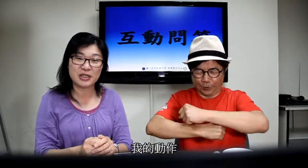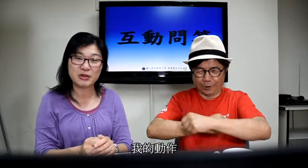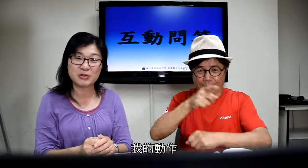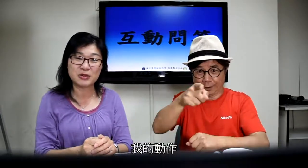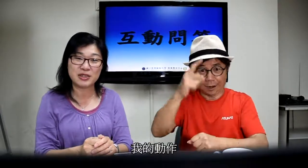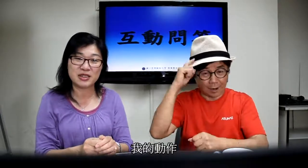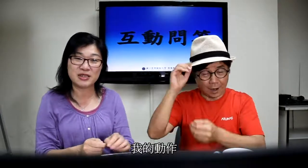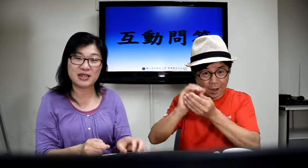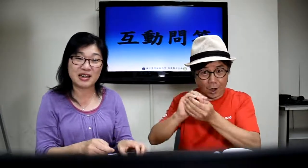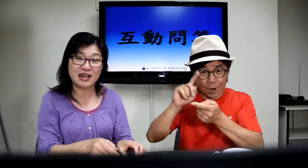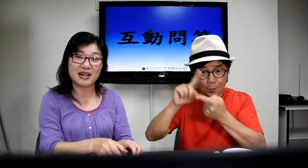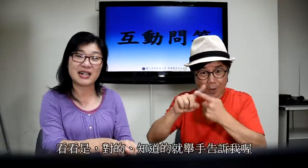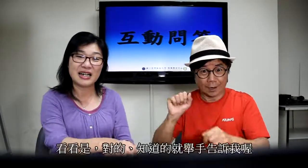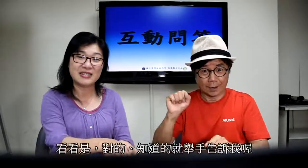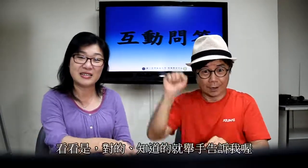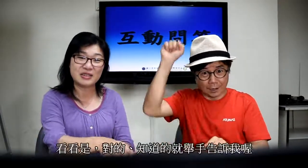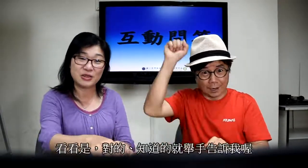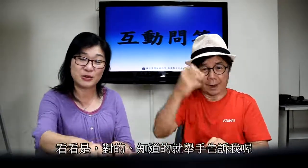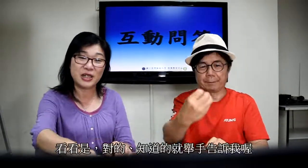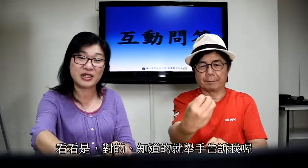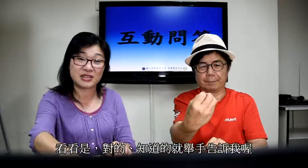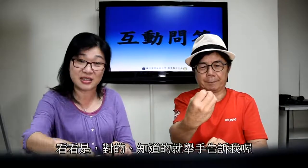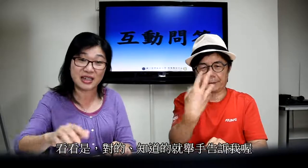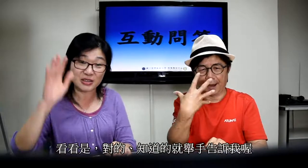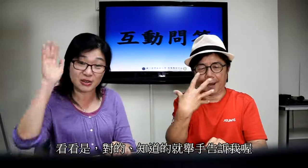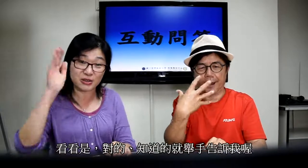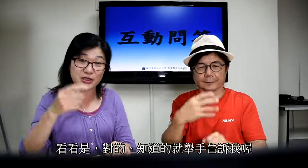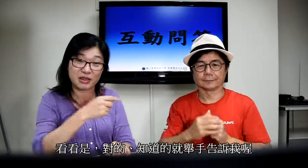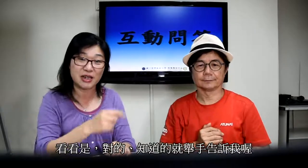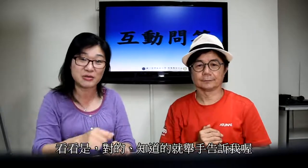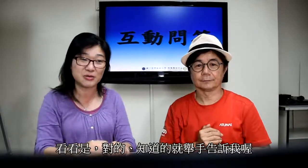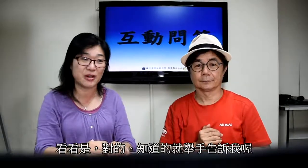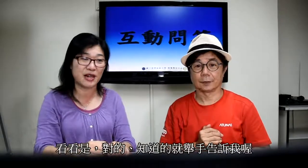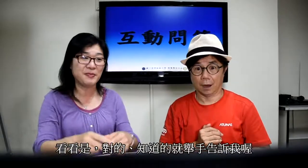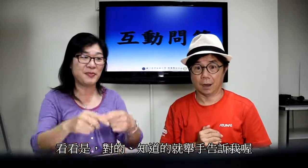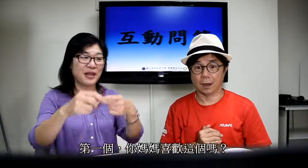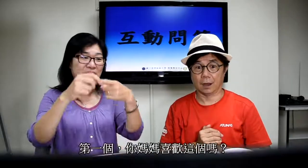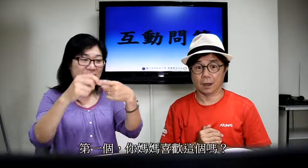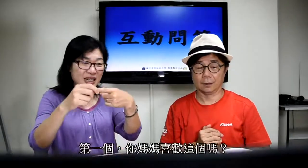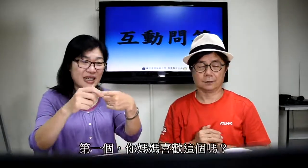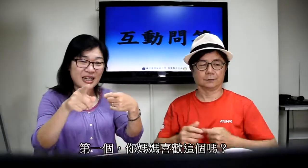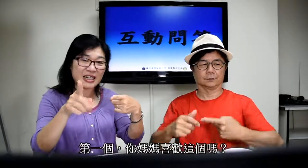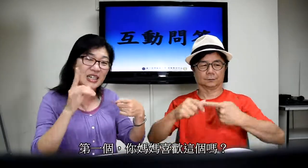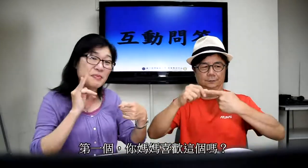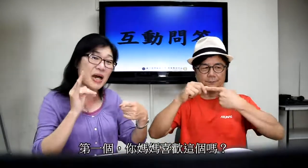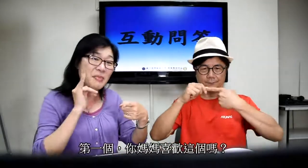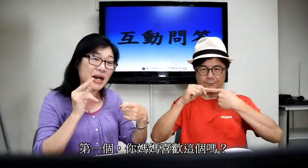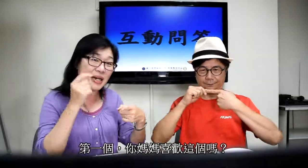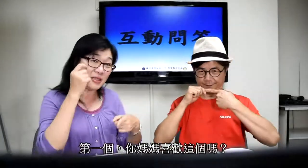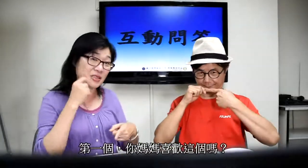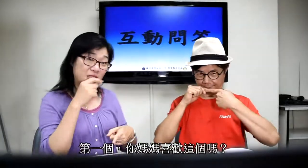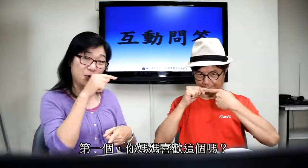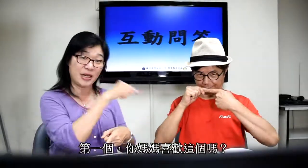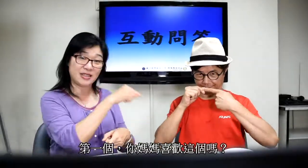作，看看是对的，知道的就举手告诉我。第一个，你妈妈喜欢这个